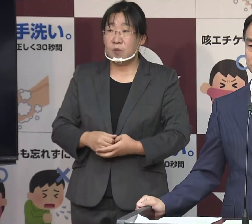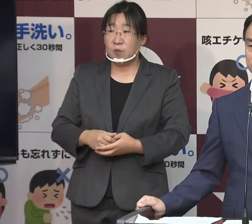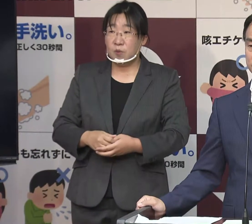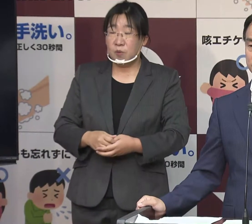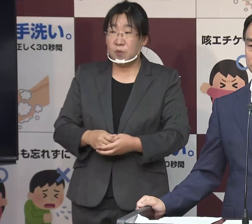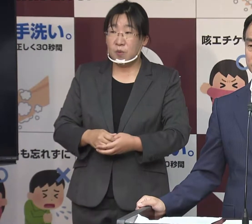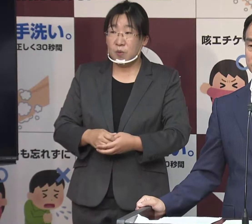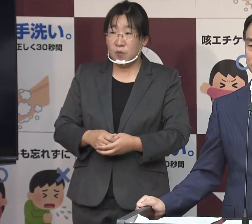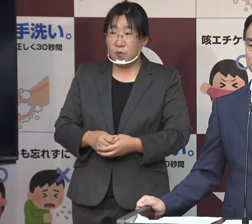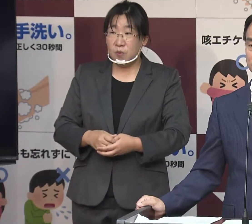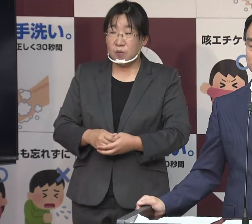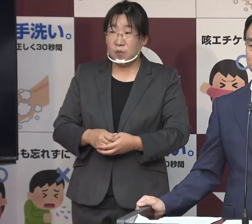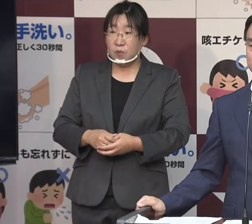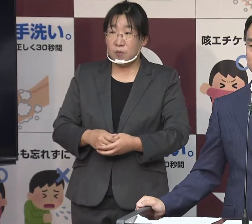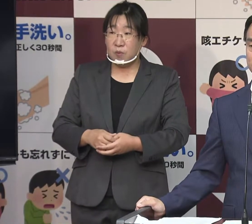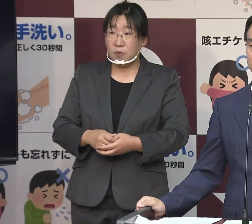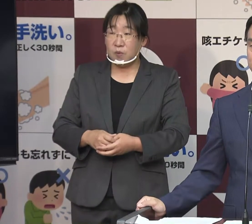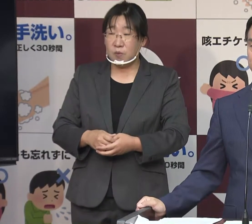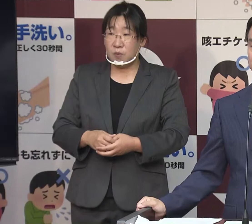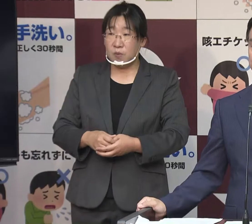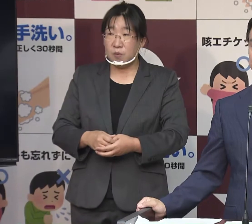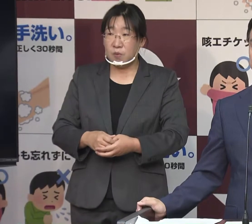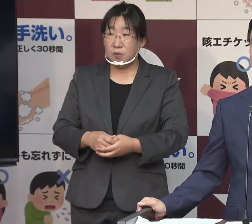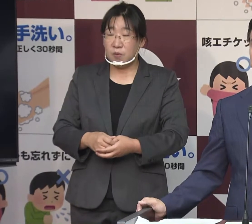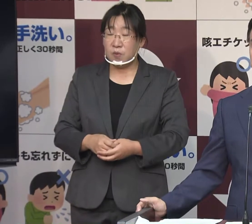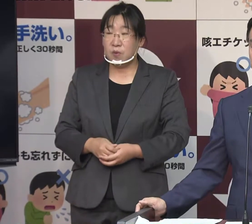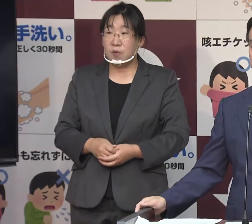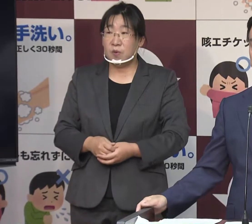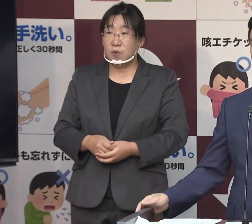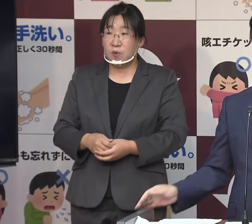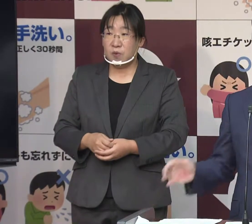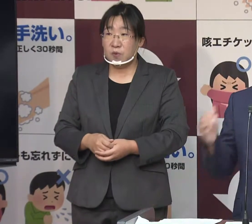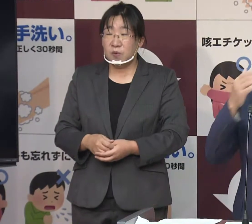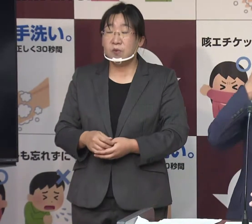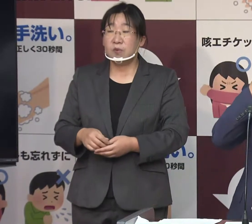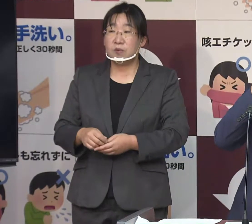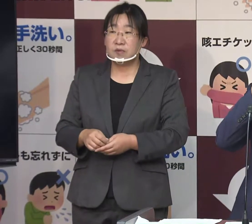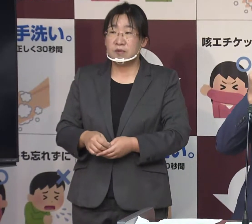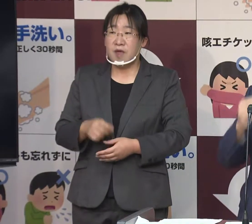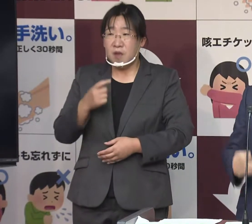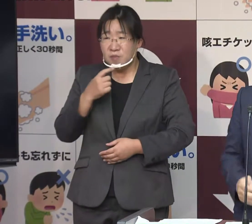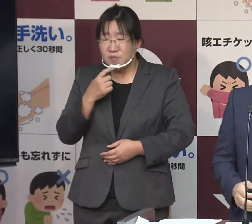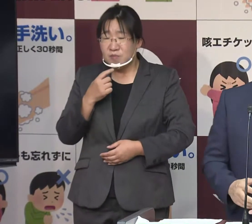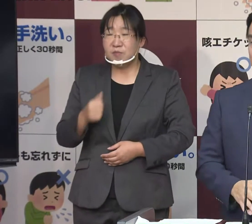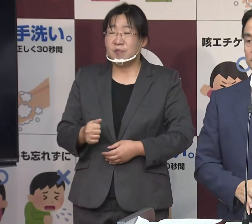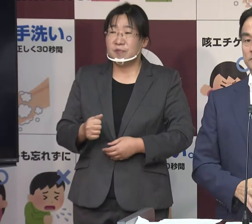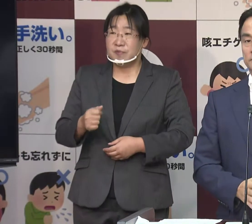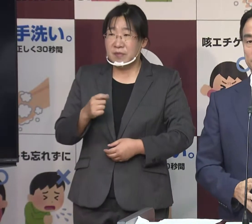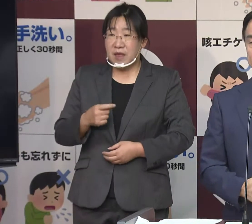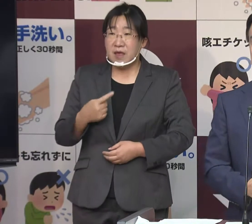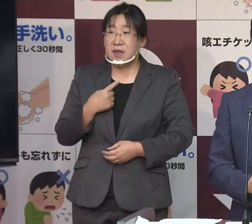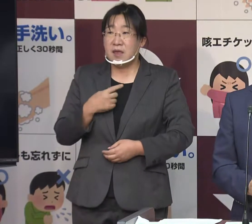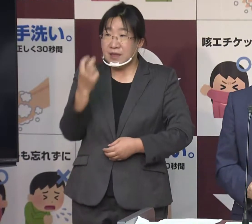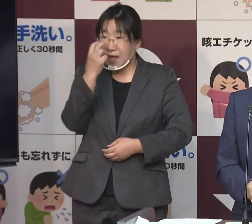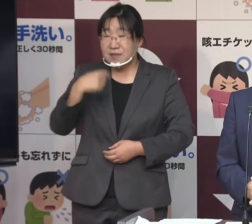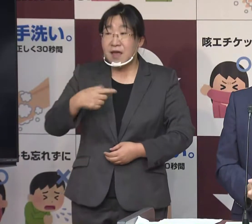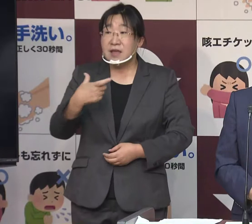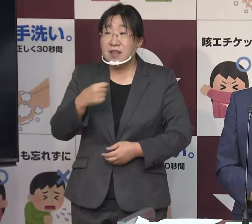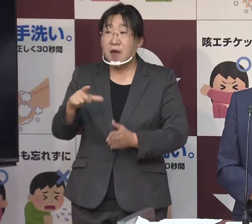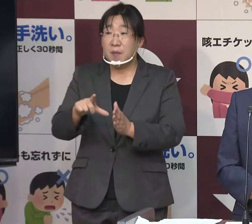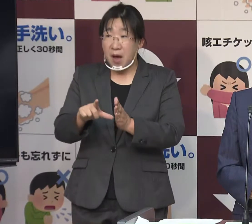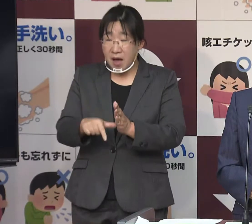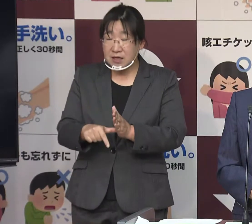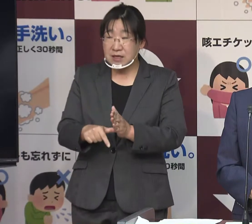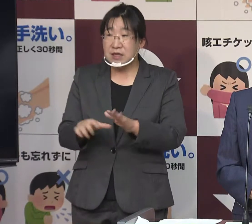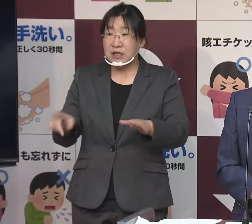からもちろん、接触者外来の方に話をつないで、正規のこれまでの